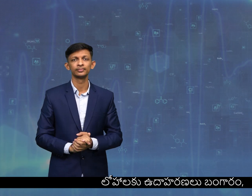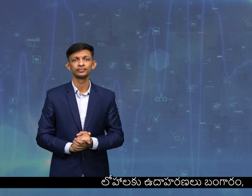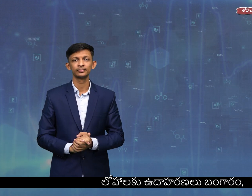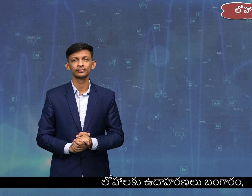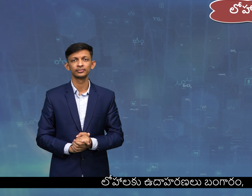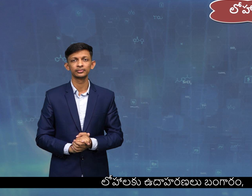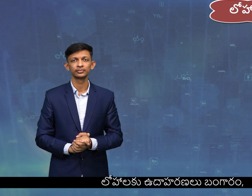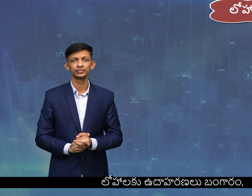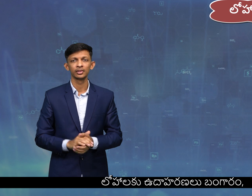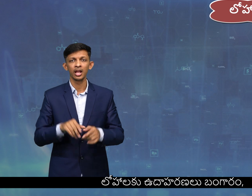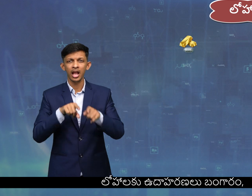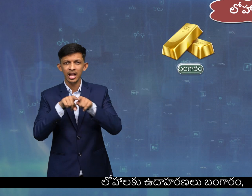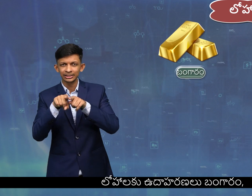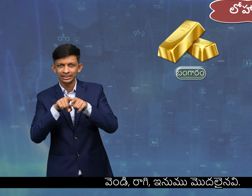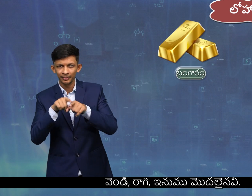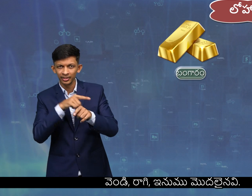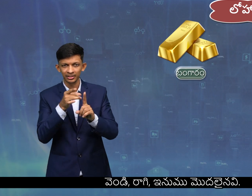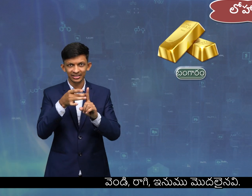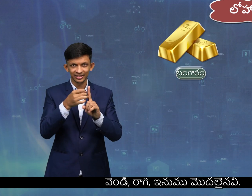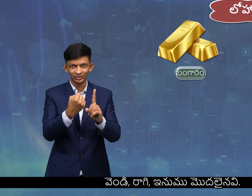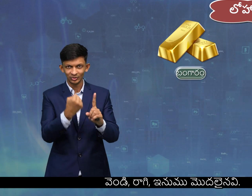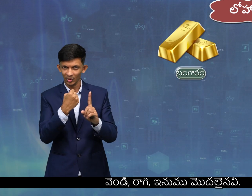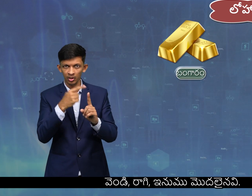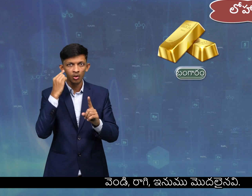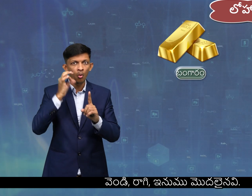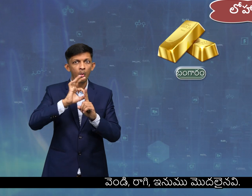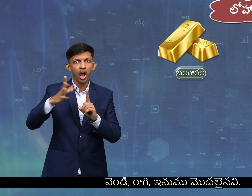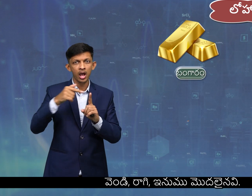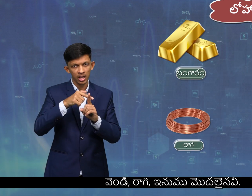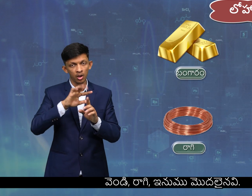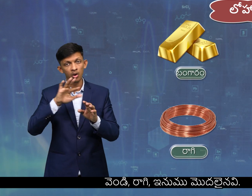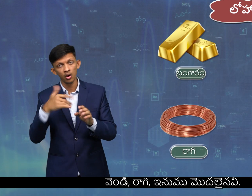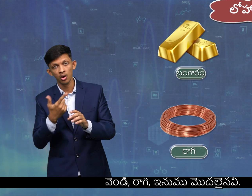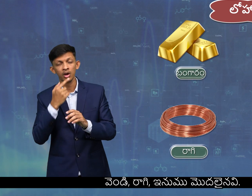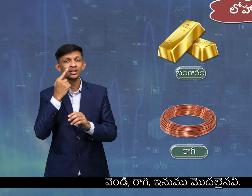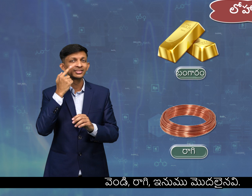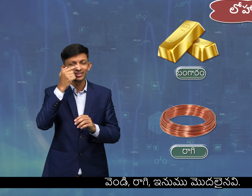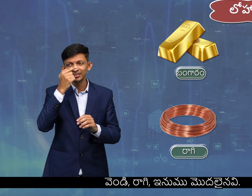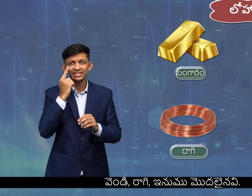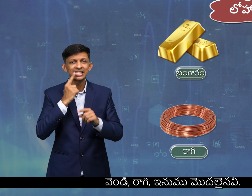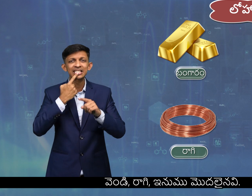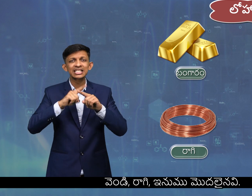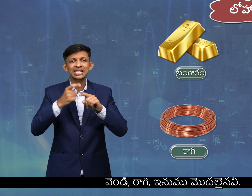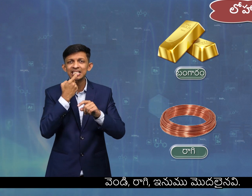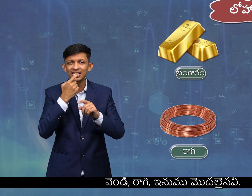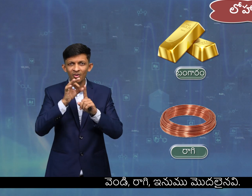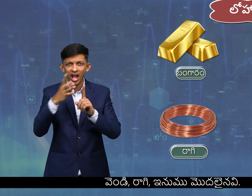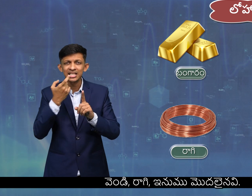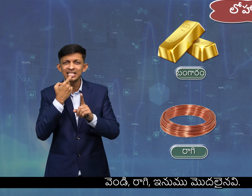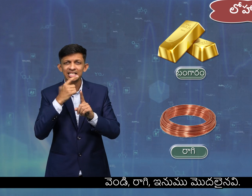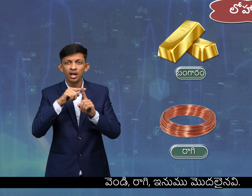లోహాలకు ఉదాహరణలు బంగారం, వెండి, రాగి, ఇనుము మొదలైనవి.